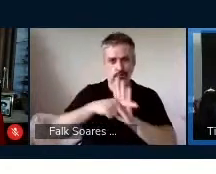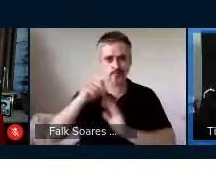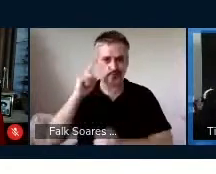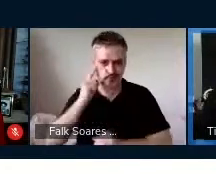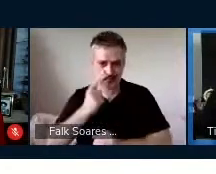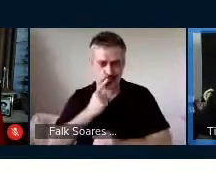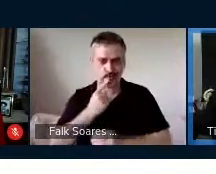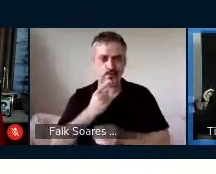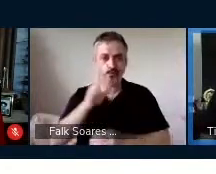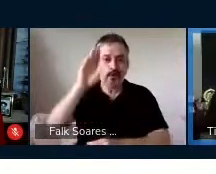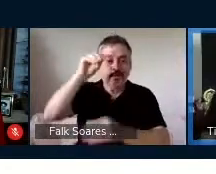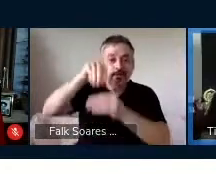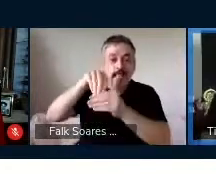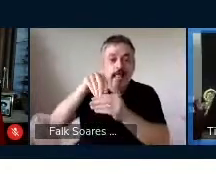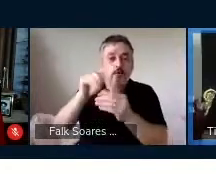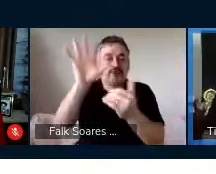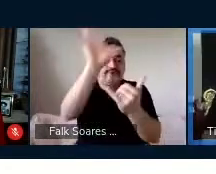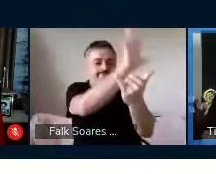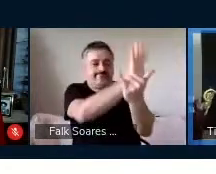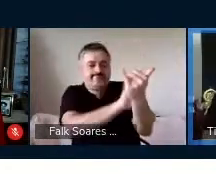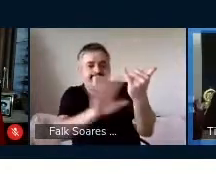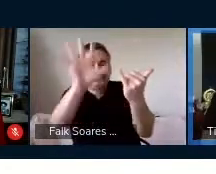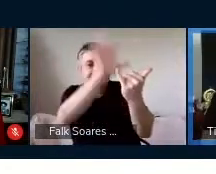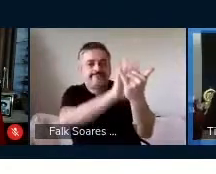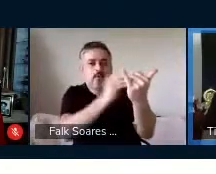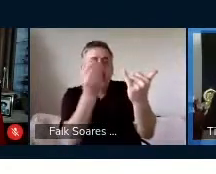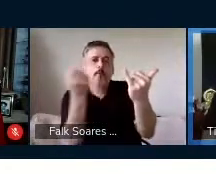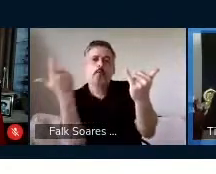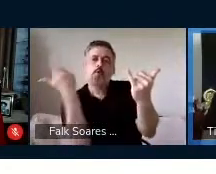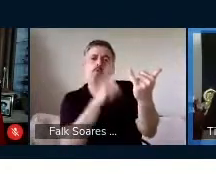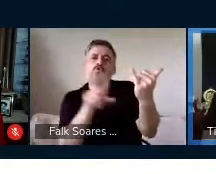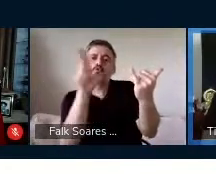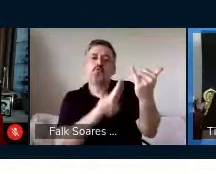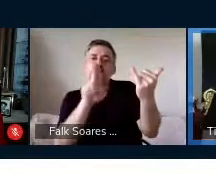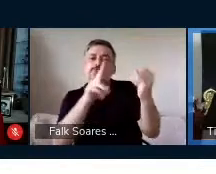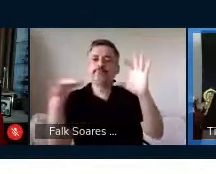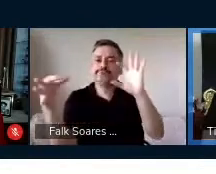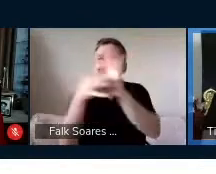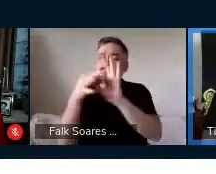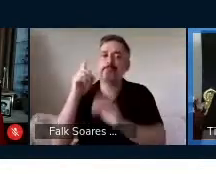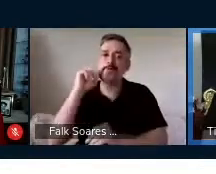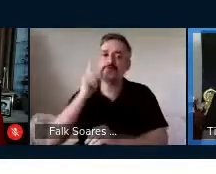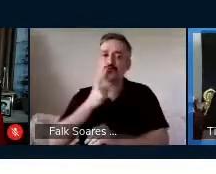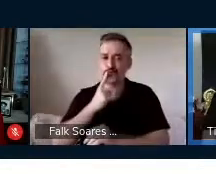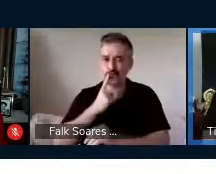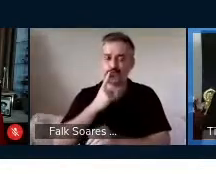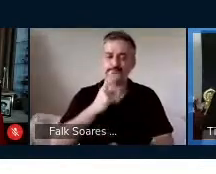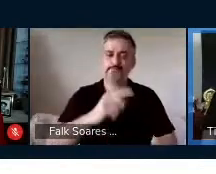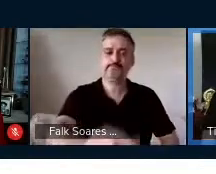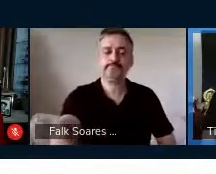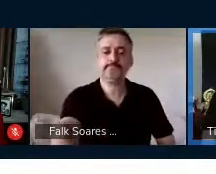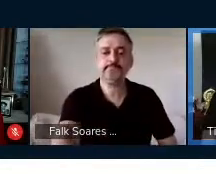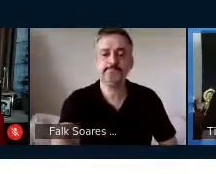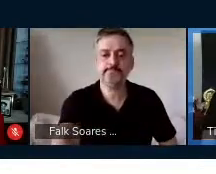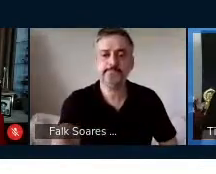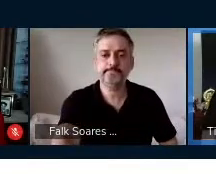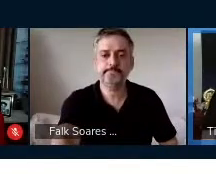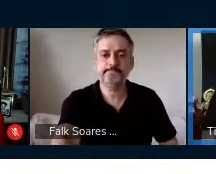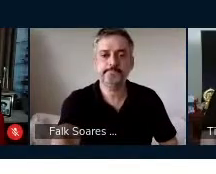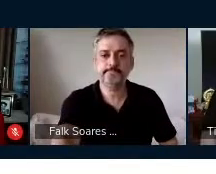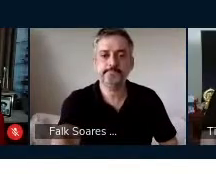como L2, para alcançar, então, a estrutura de forma eficiente para usuários